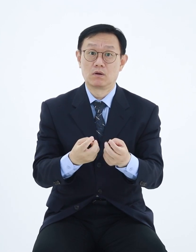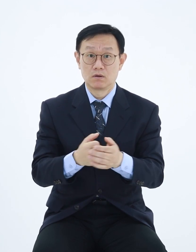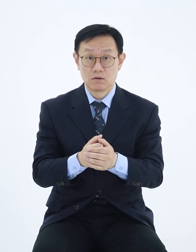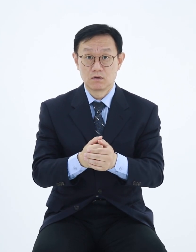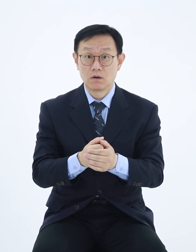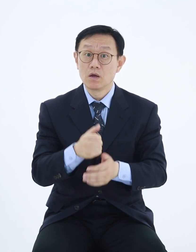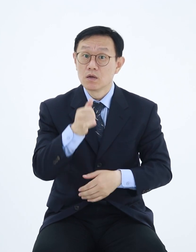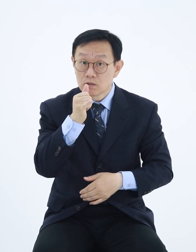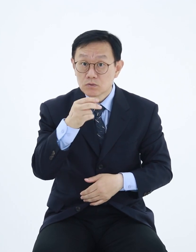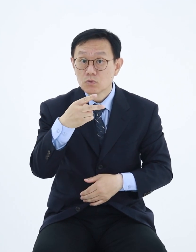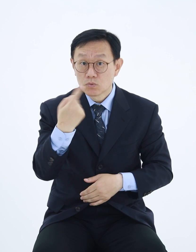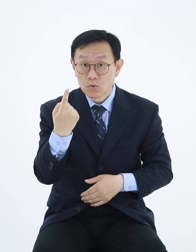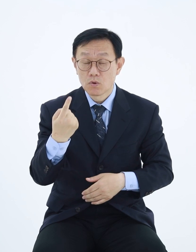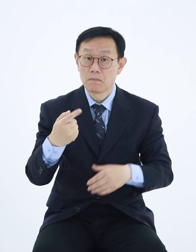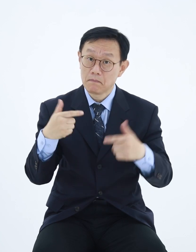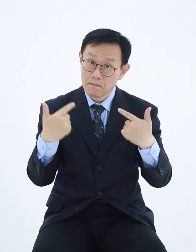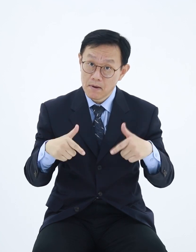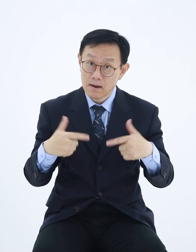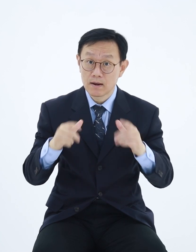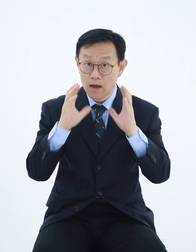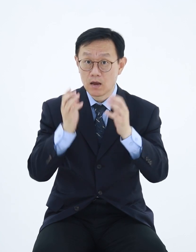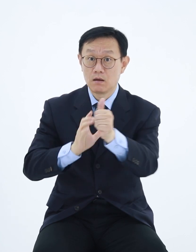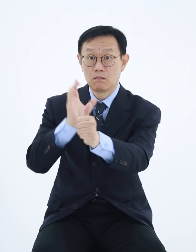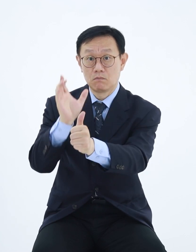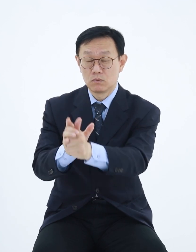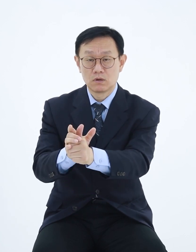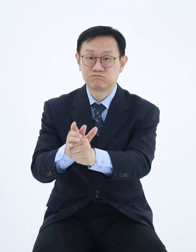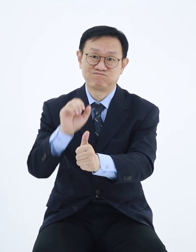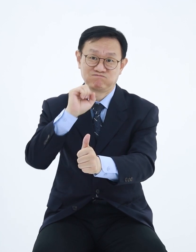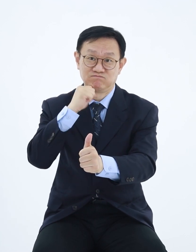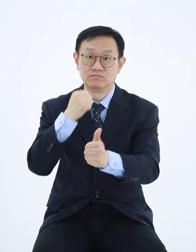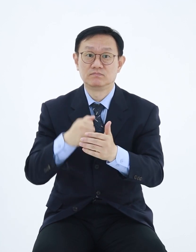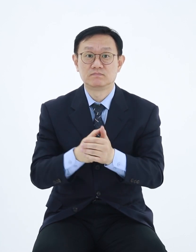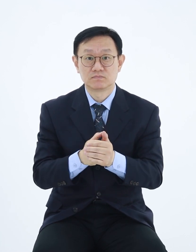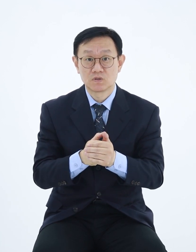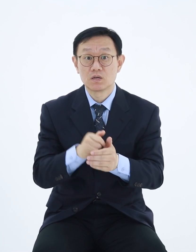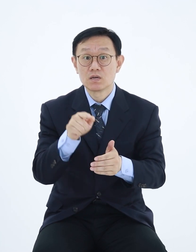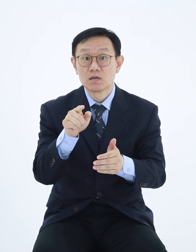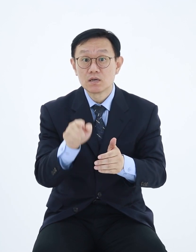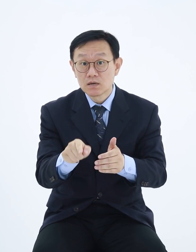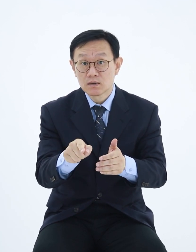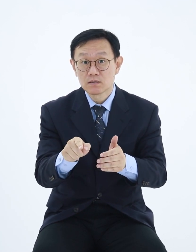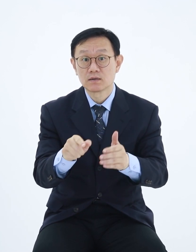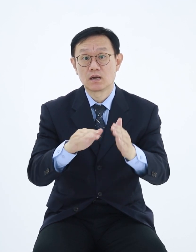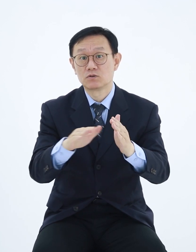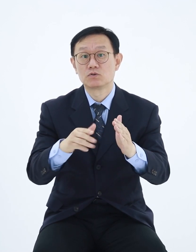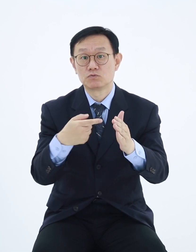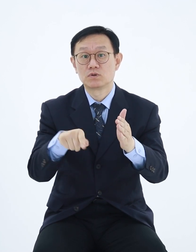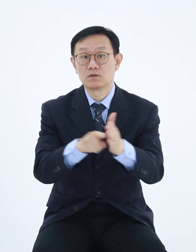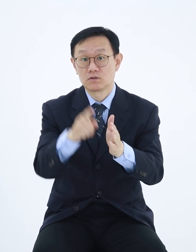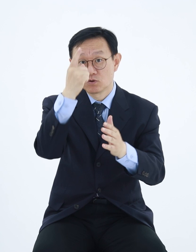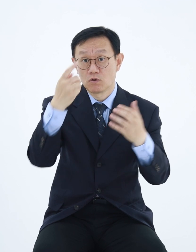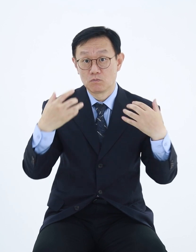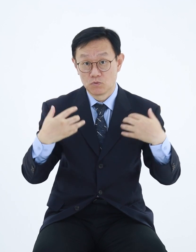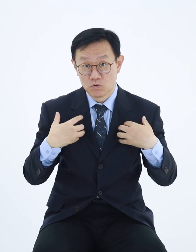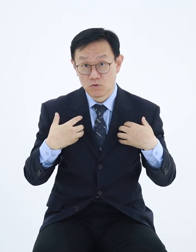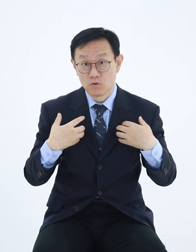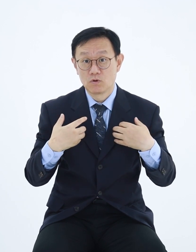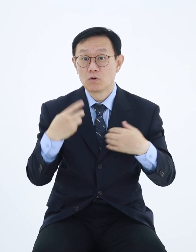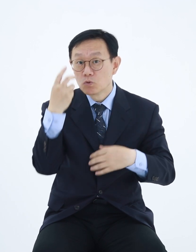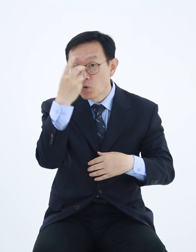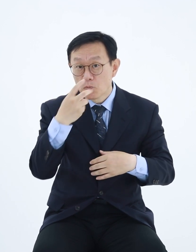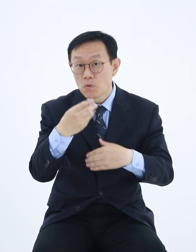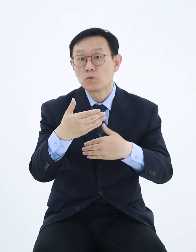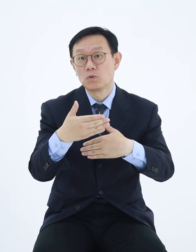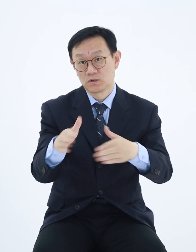또 있다고 해도 아이를 매일 부탁할 수도 없는 노릇입니다. 이런 가정을 위해 정부에서는 초등 돌봄교실을 운영하고